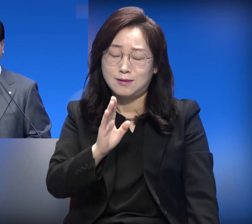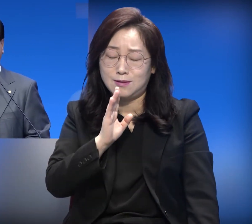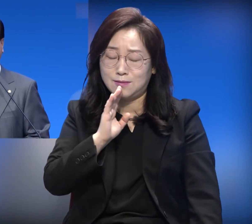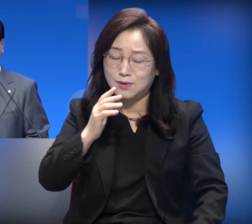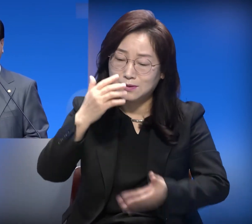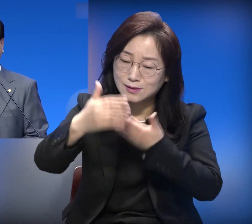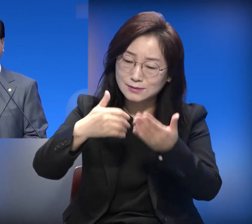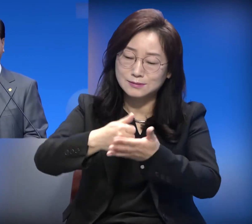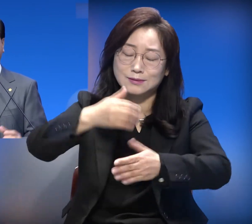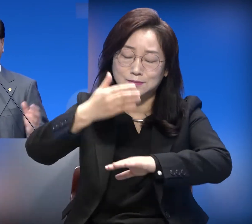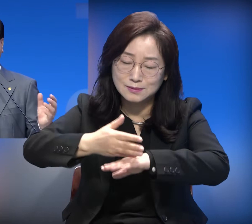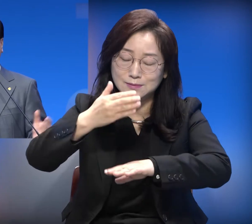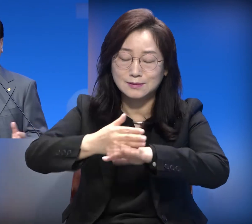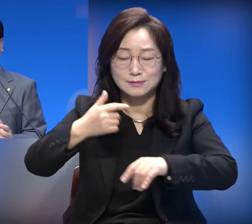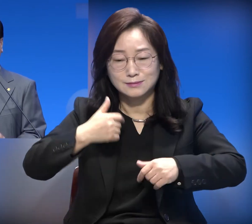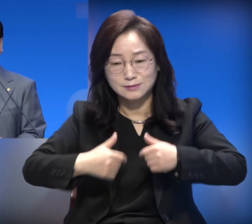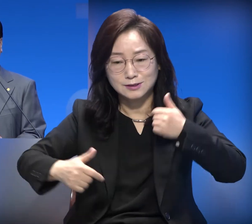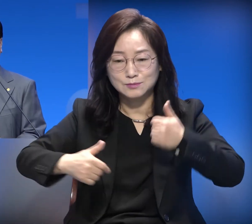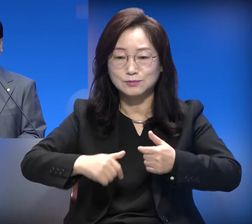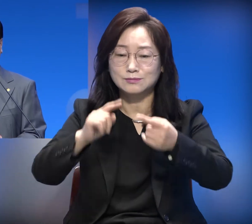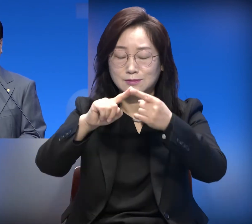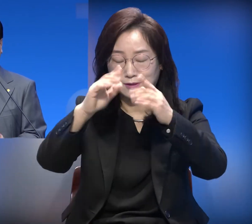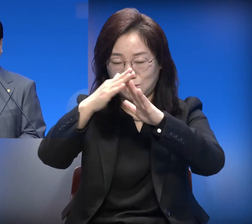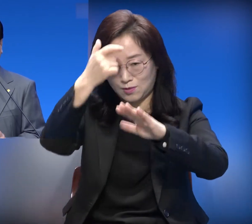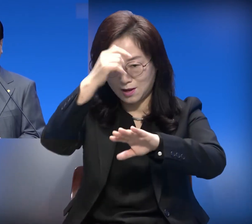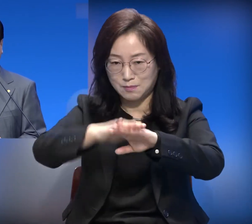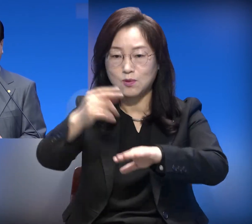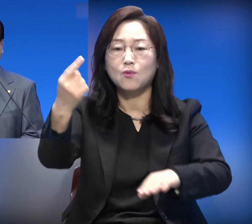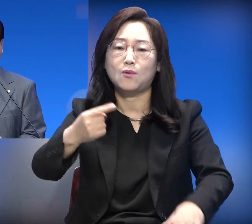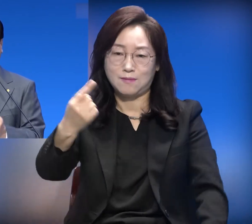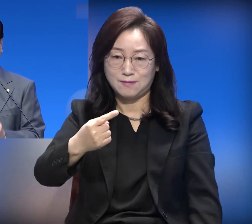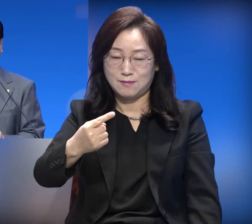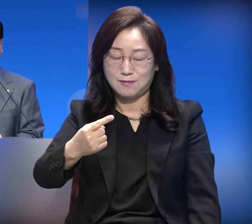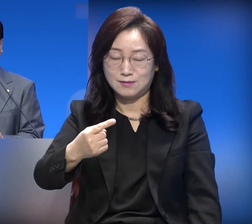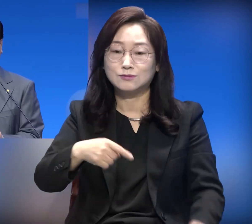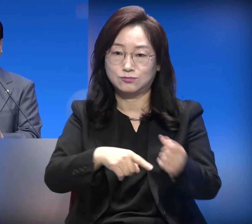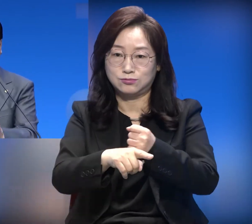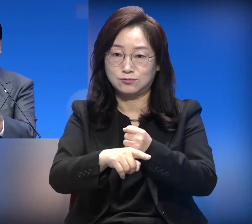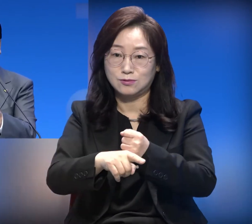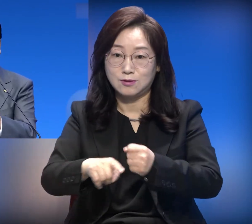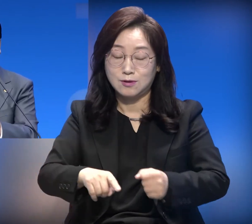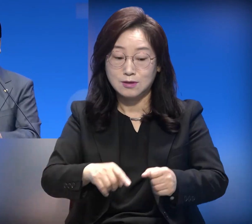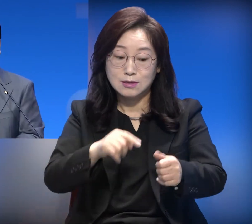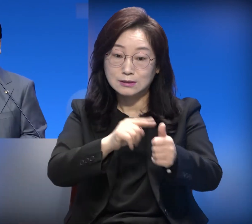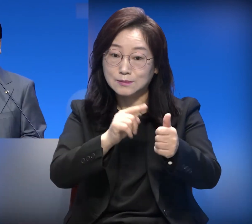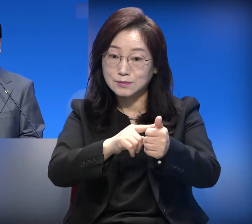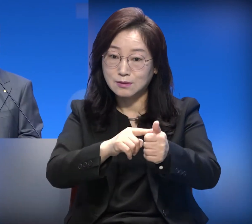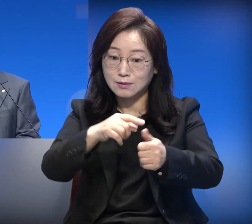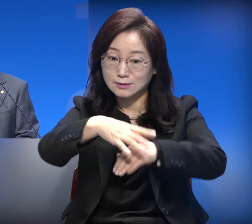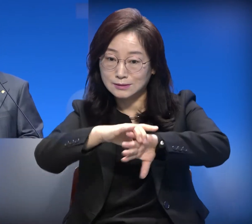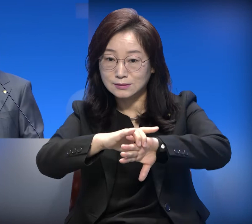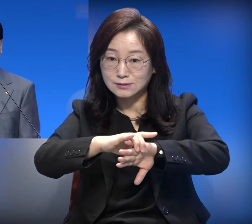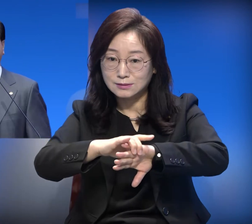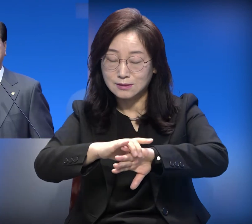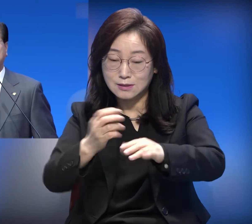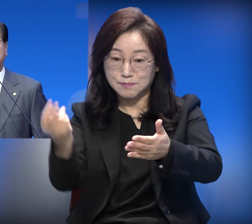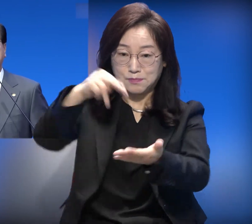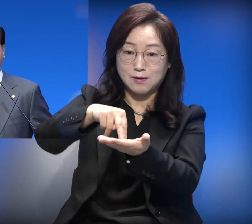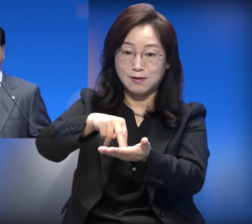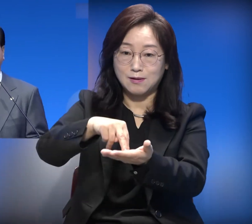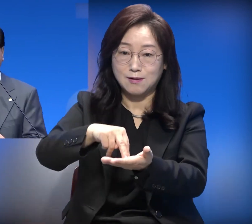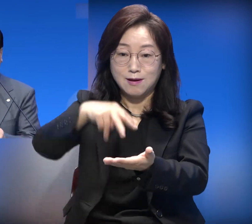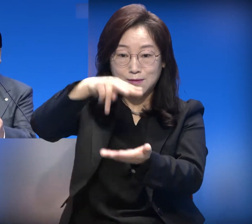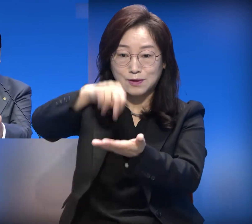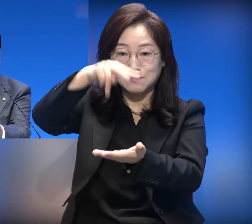축복인 것입니다. 우리가 이 나면서도 걷지 못하는 자가 일어나 뛰어 성전으로 걸어 들어갔던 것처럼 우리는 이제